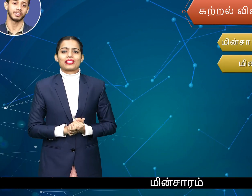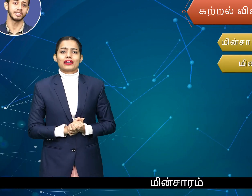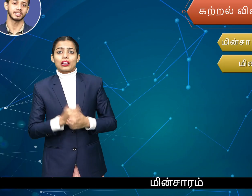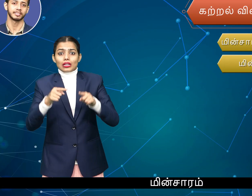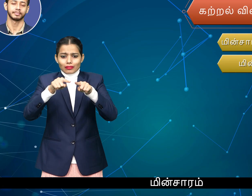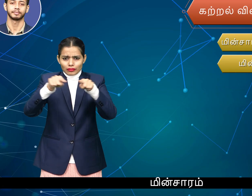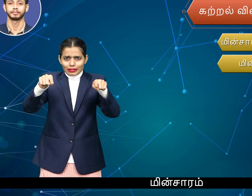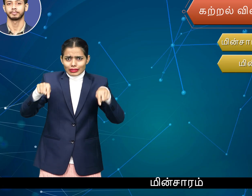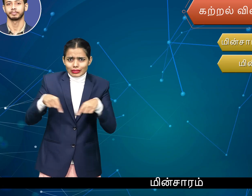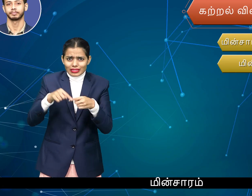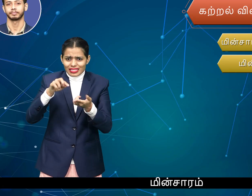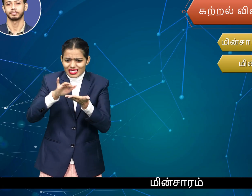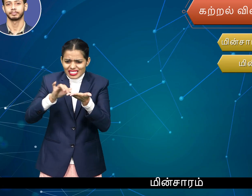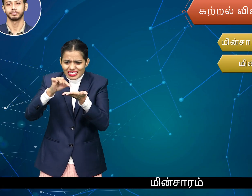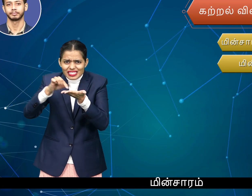மின்னோட்டம்,